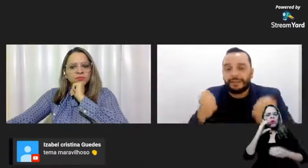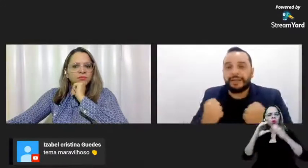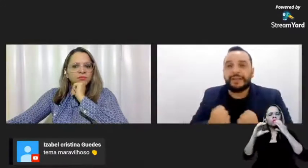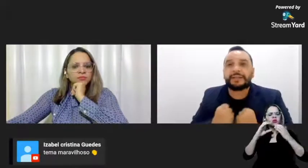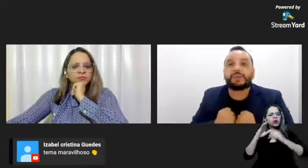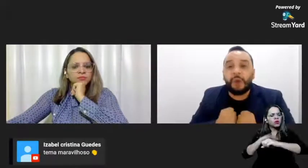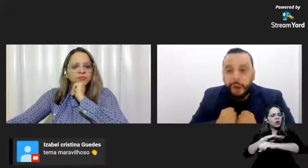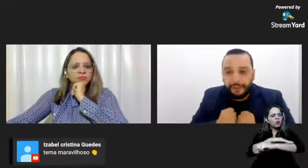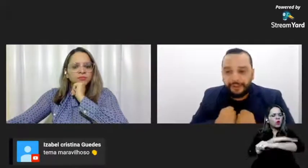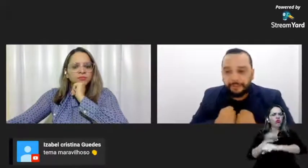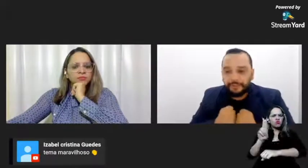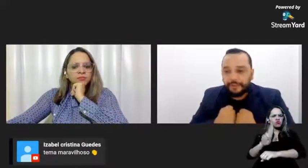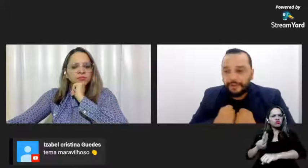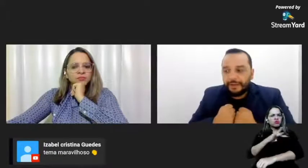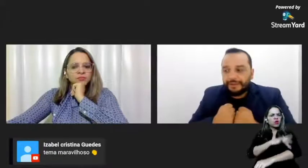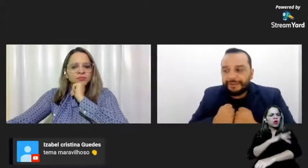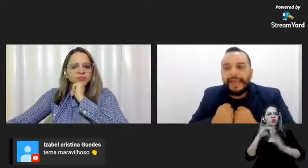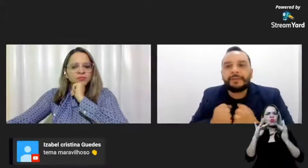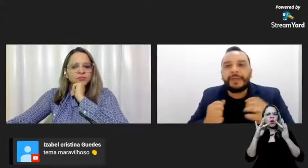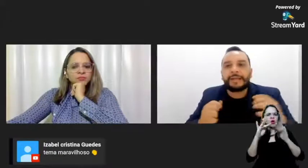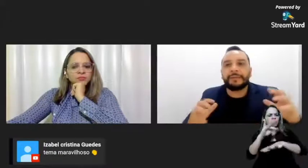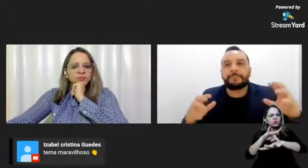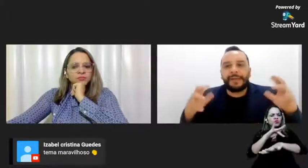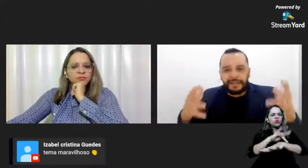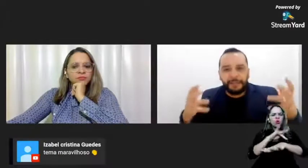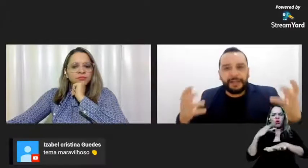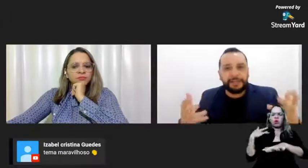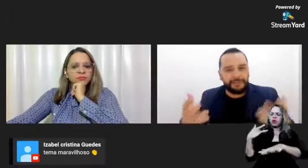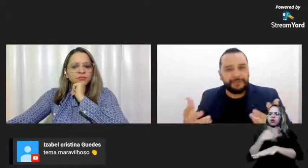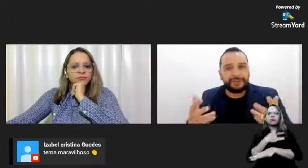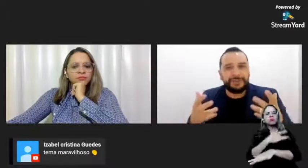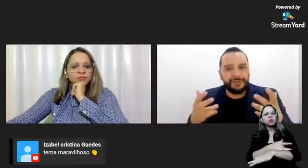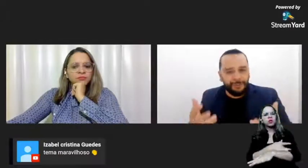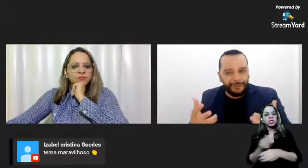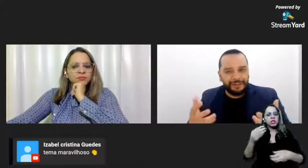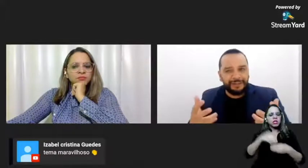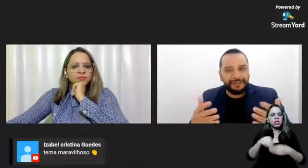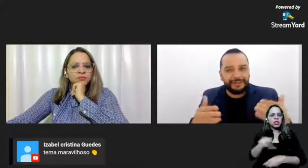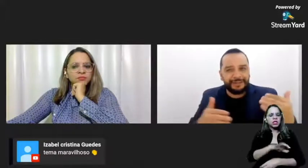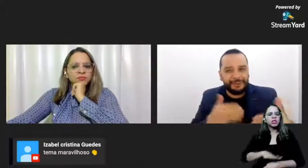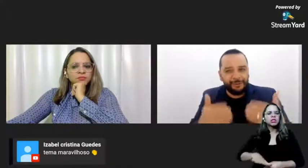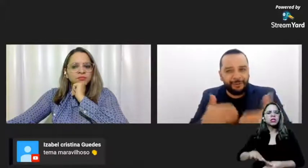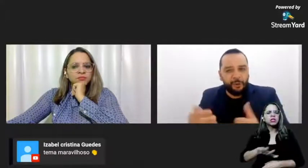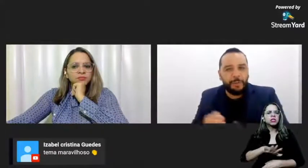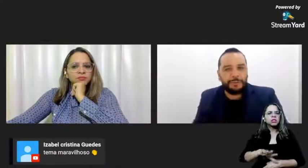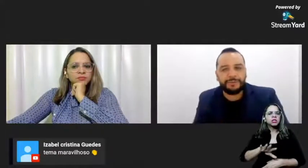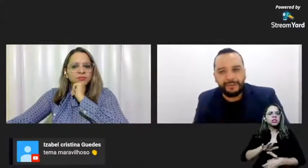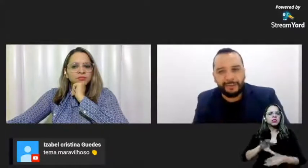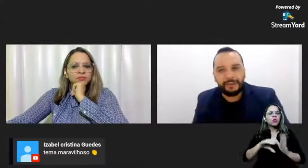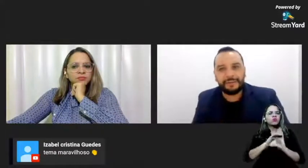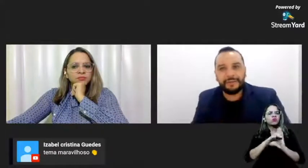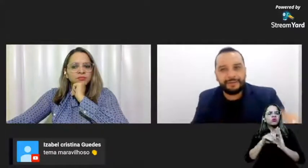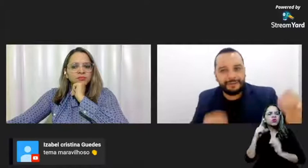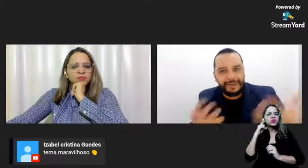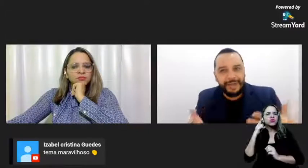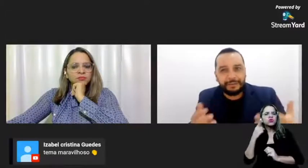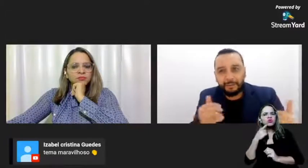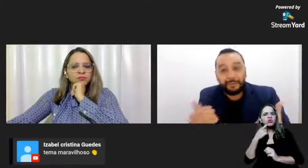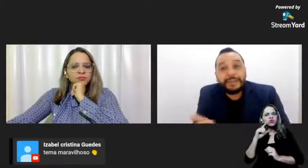corpo, através do toque, dentro dessa perspectiva surda que se tornou uma